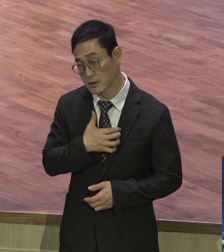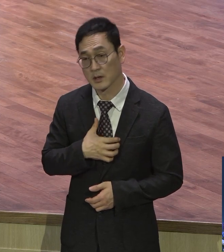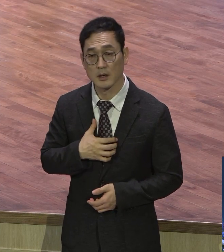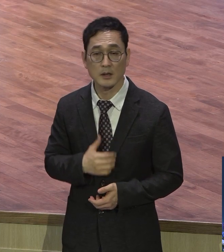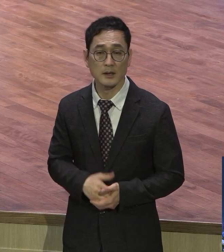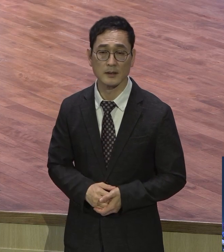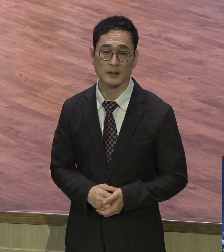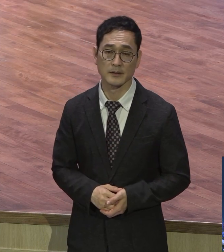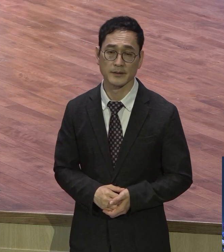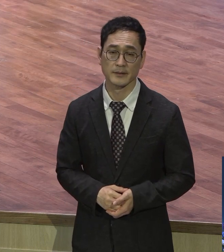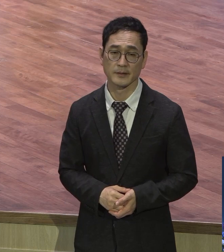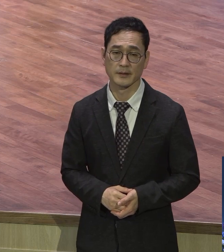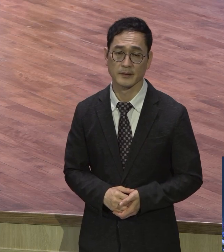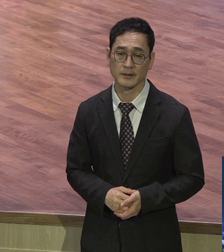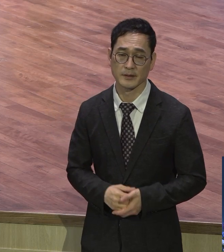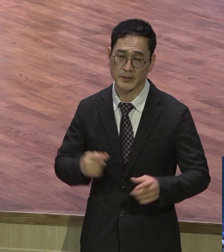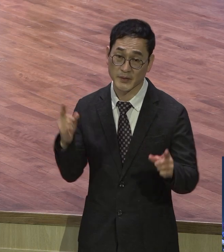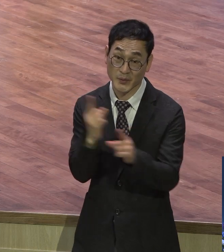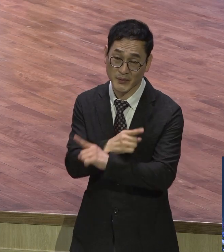온갖 방법 다서도 안 되죠.